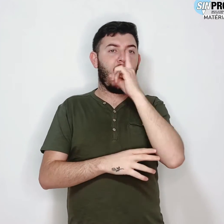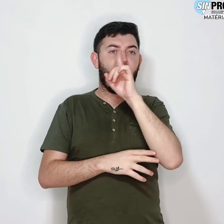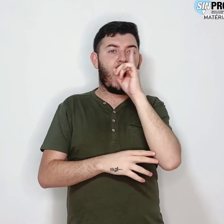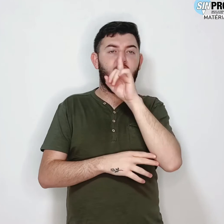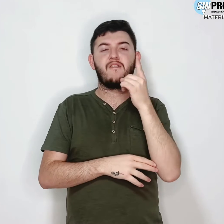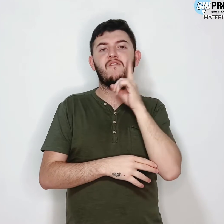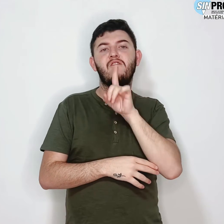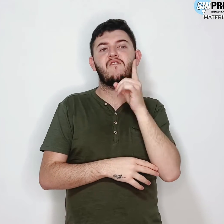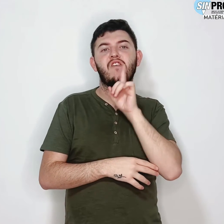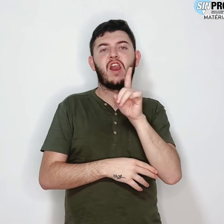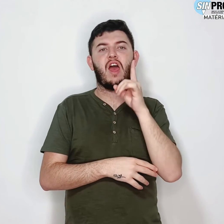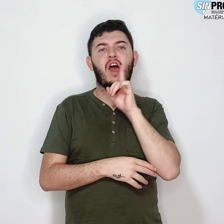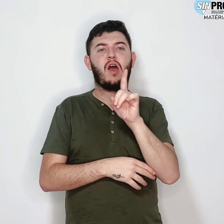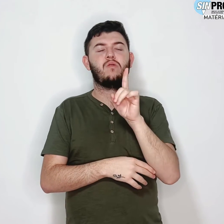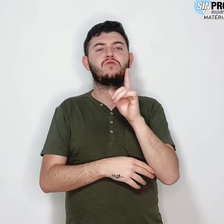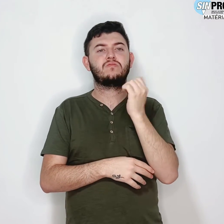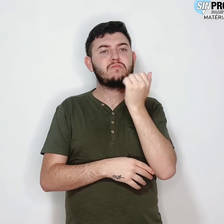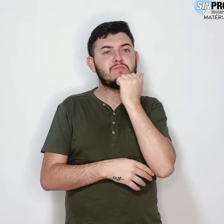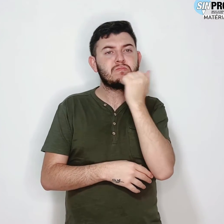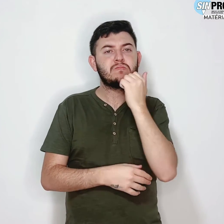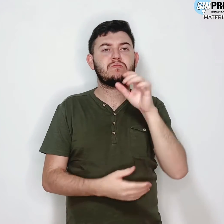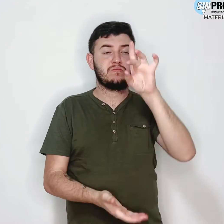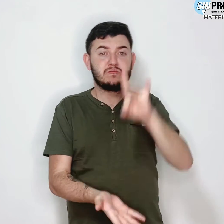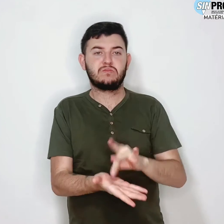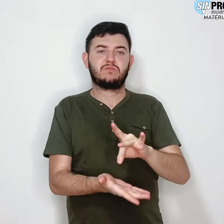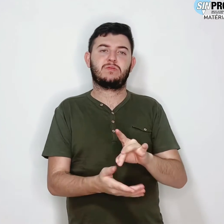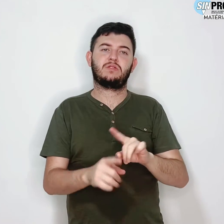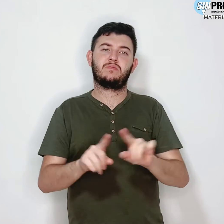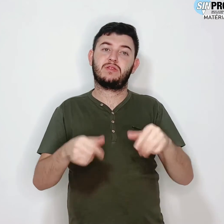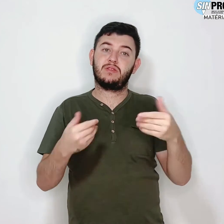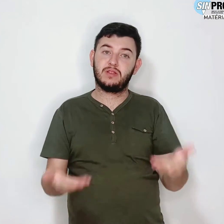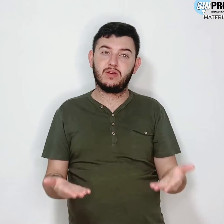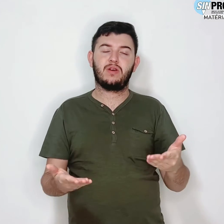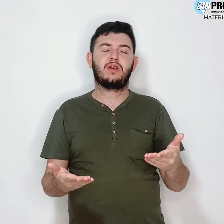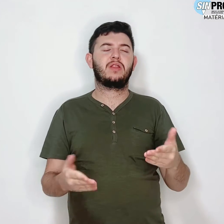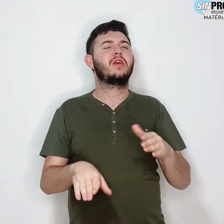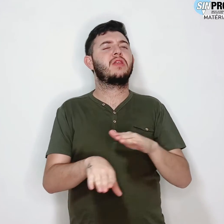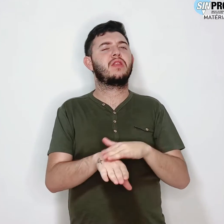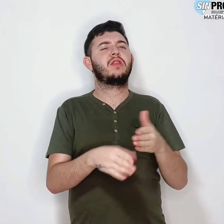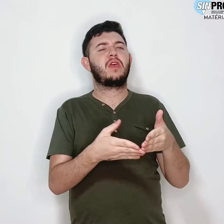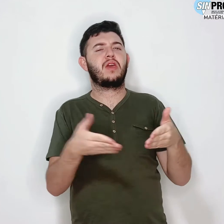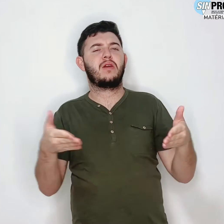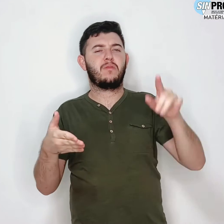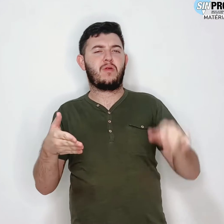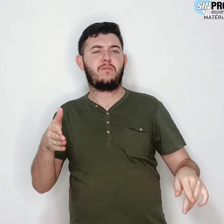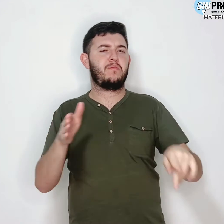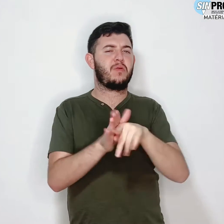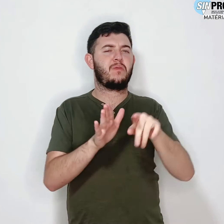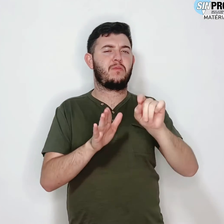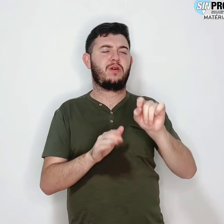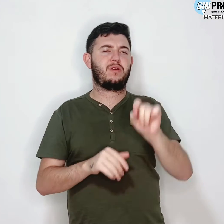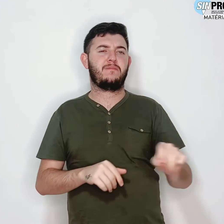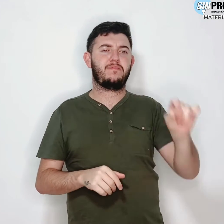que é desta época as famosas eleições a bico de pena, quando